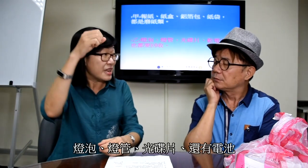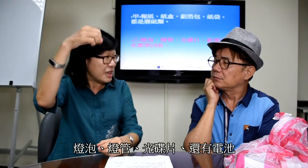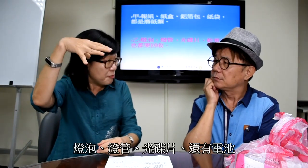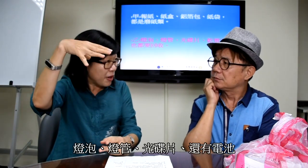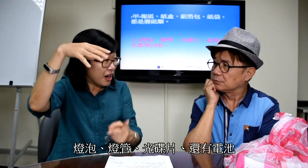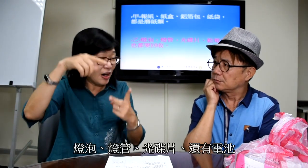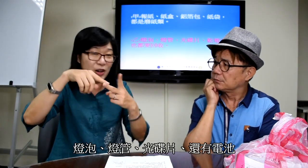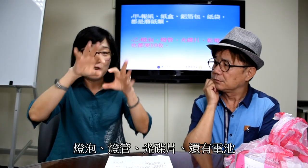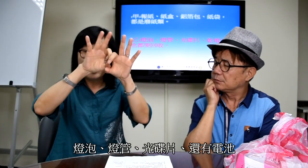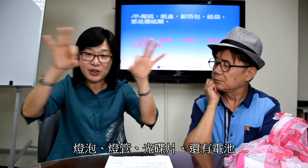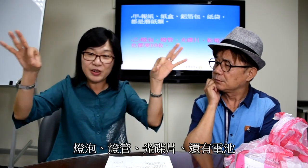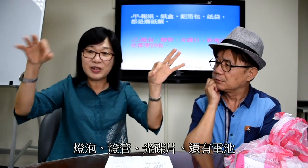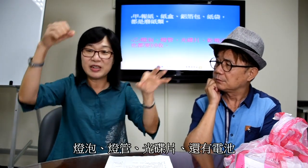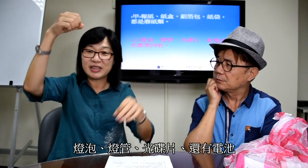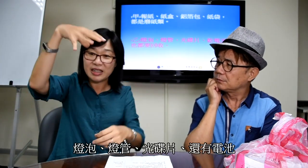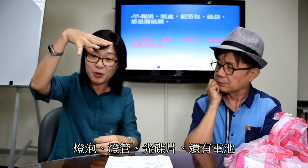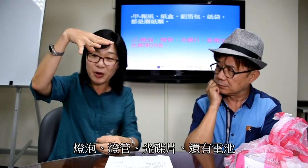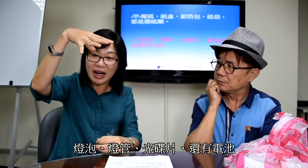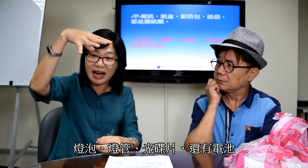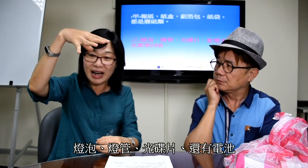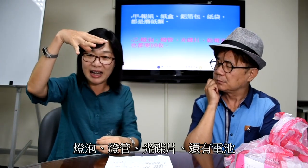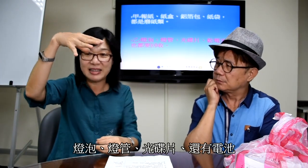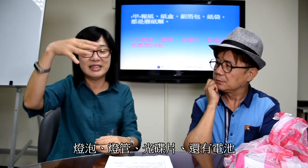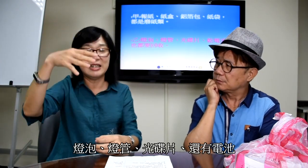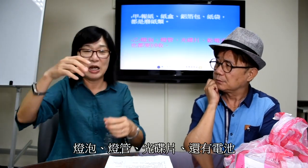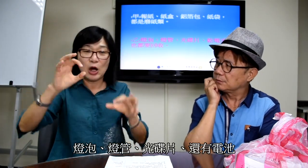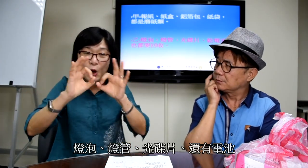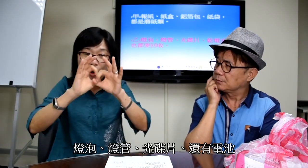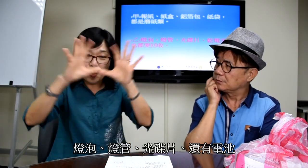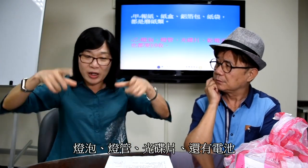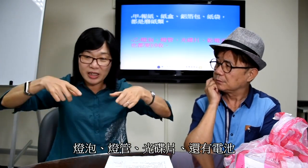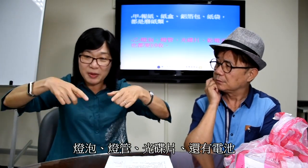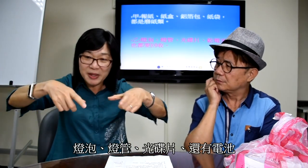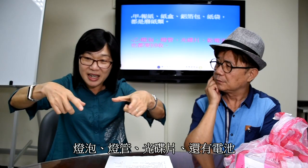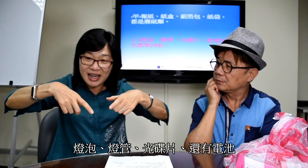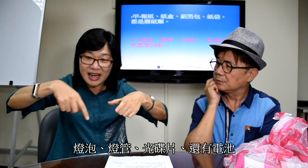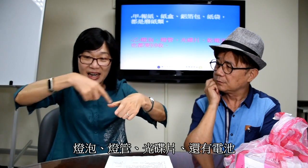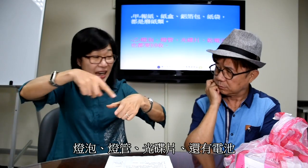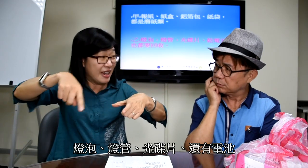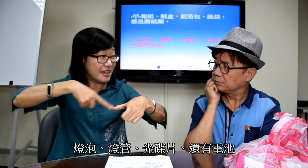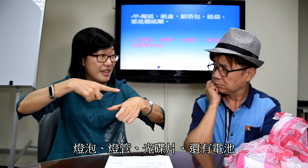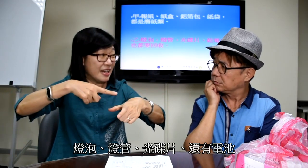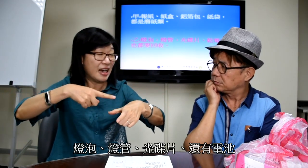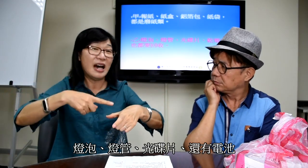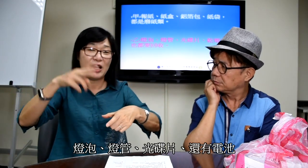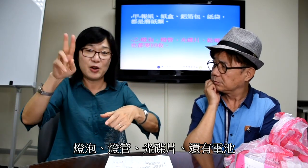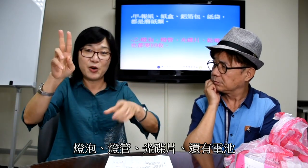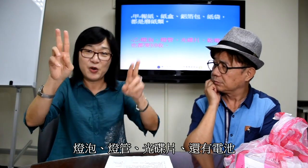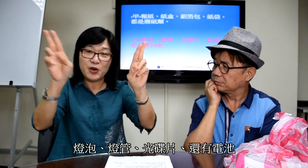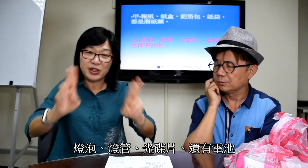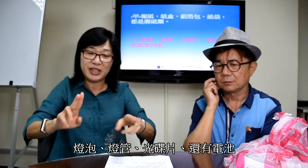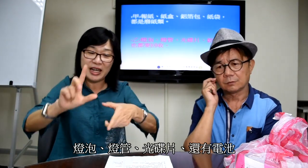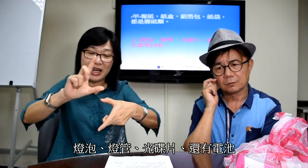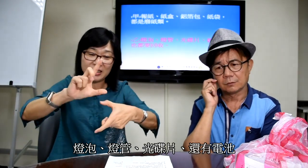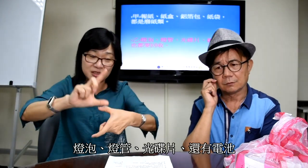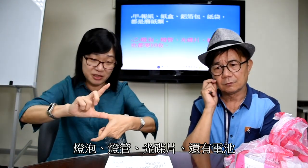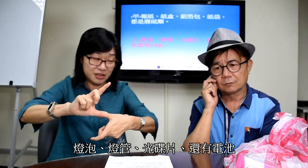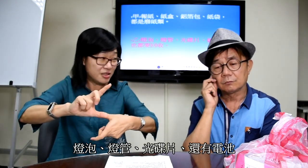灯泡、灯管、光碟片，还有电池，